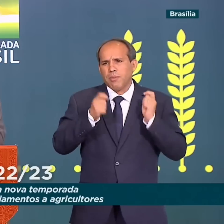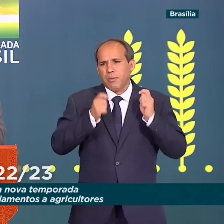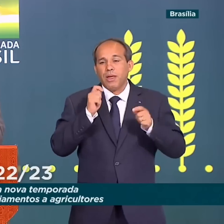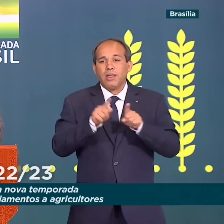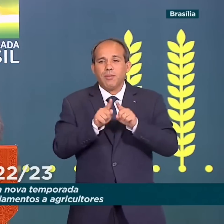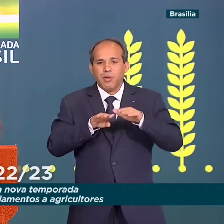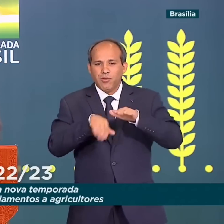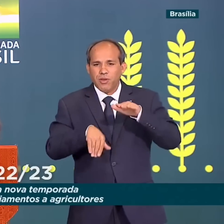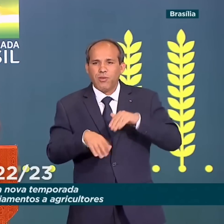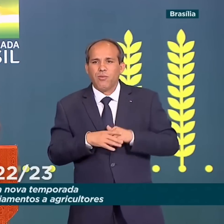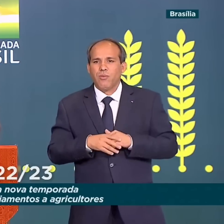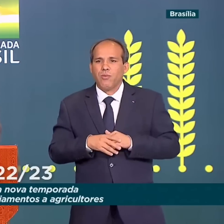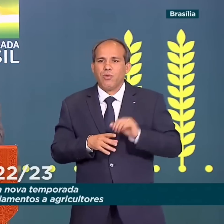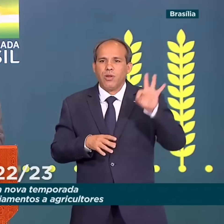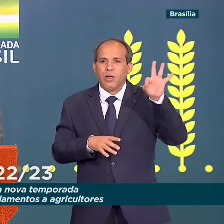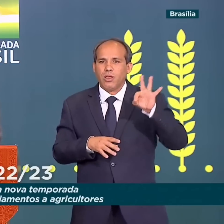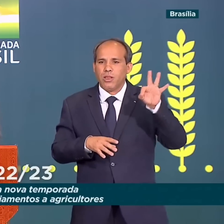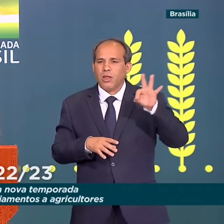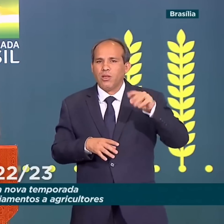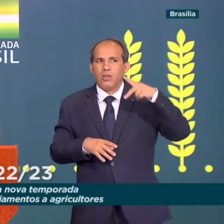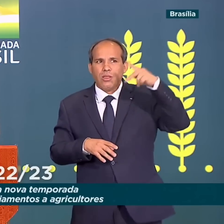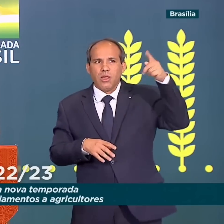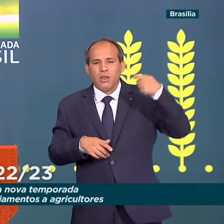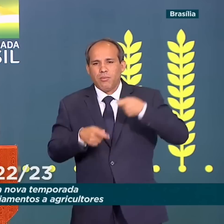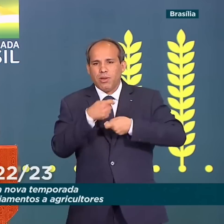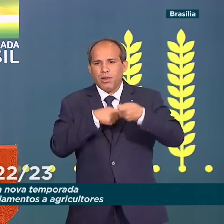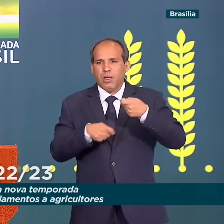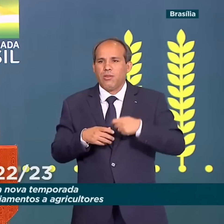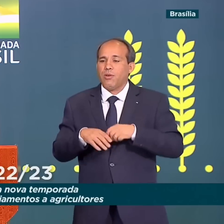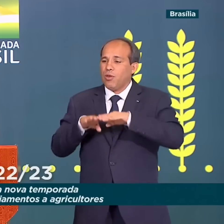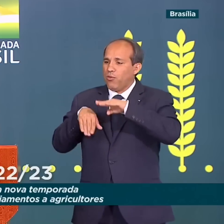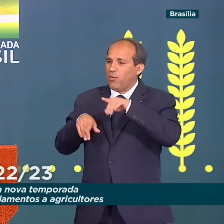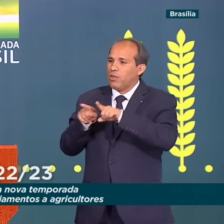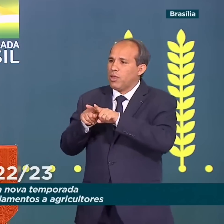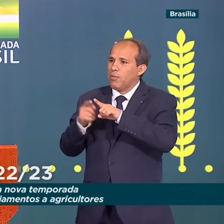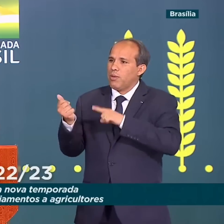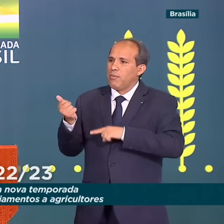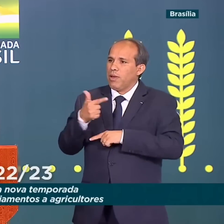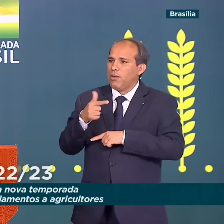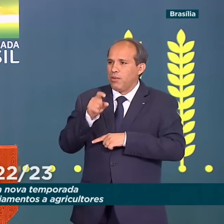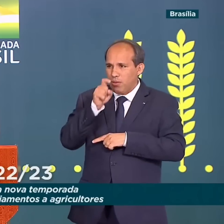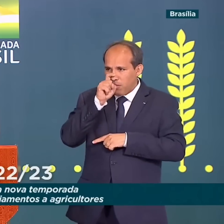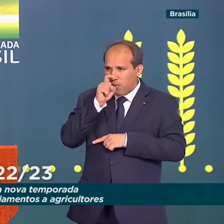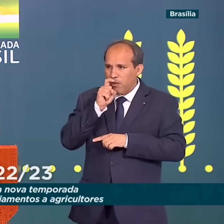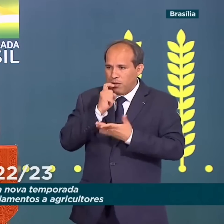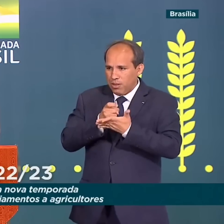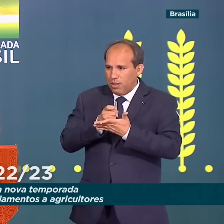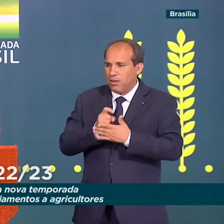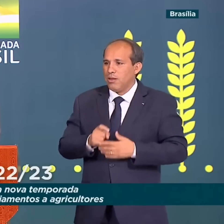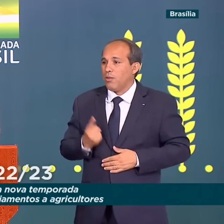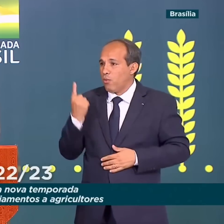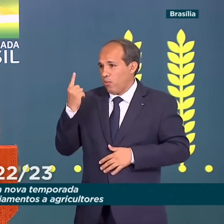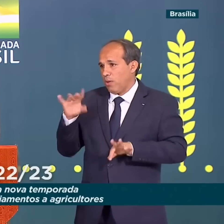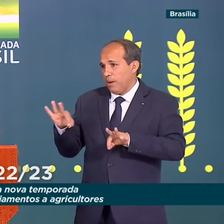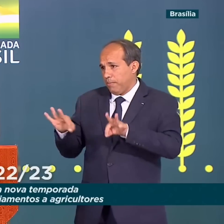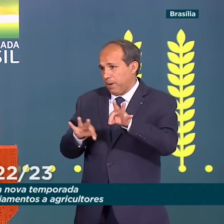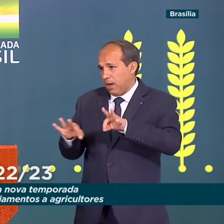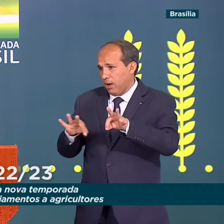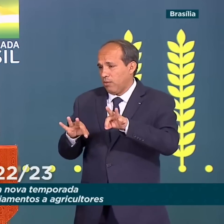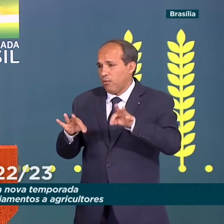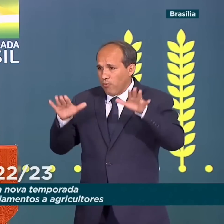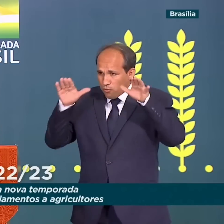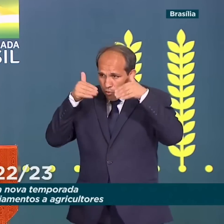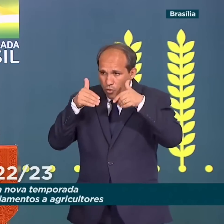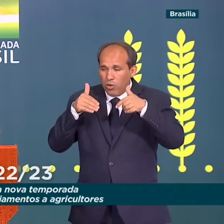inferiores às taxas de mercados, inferiores até à Selic. Um plano que prioriza a